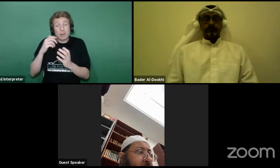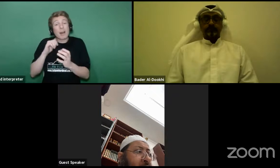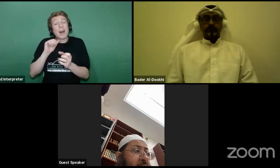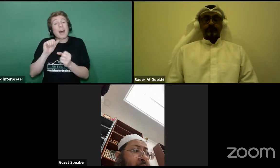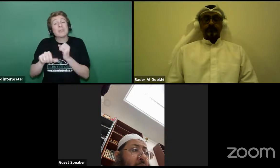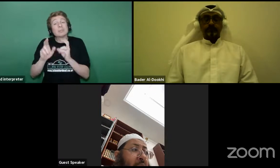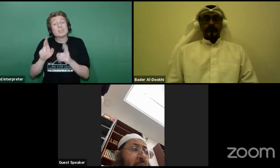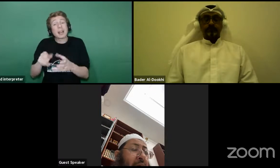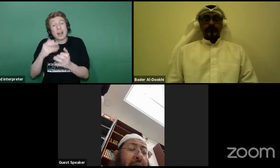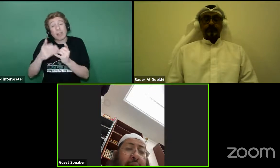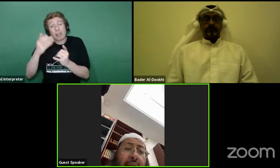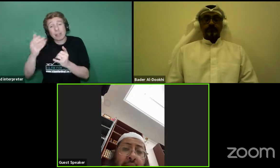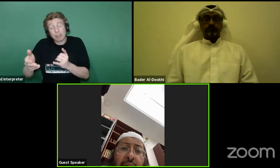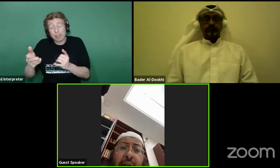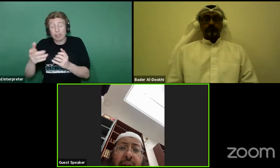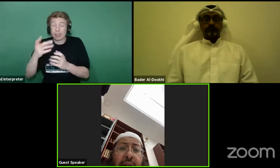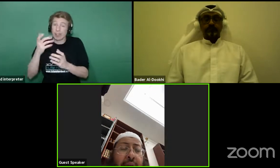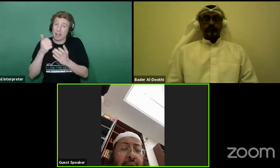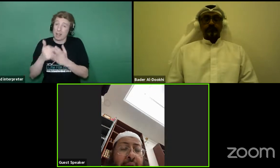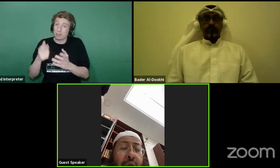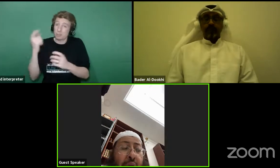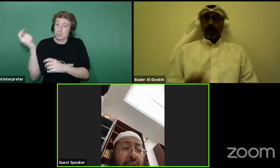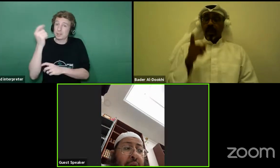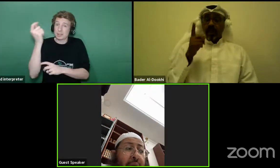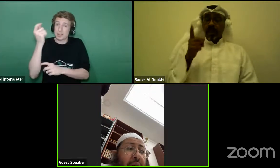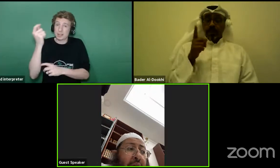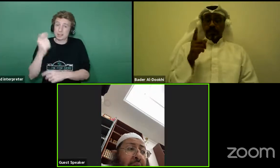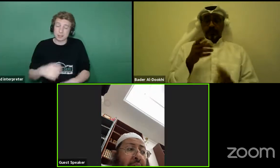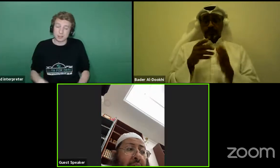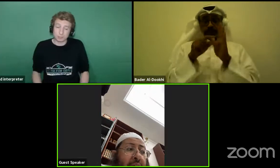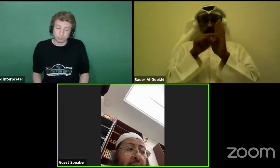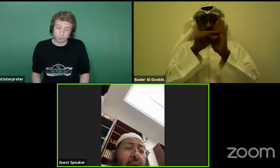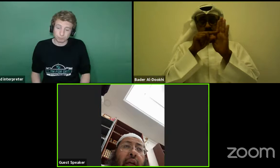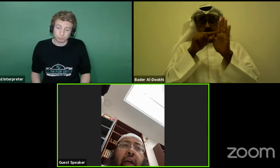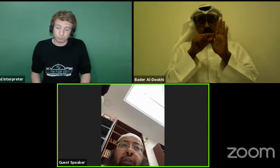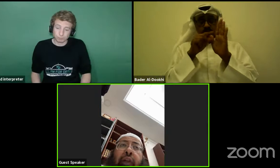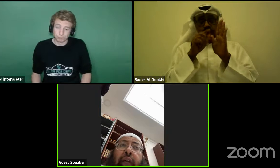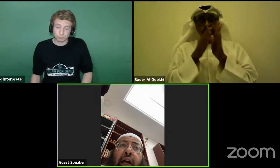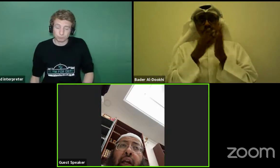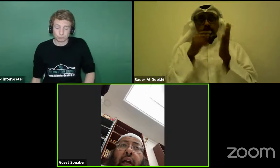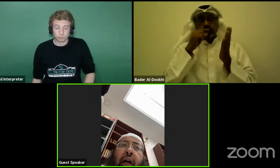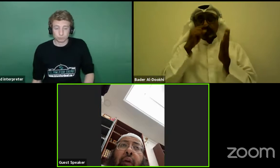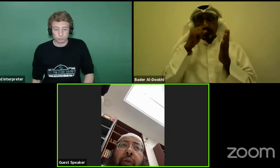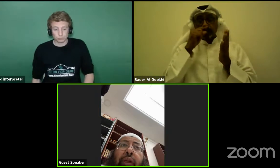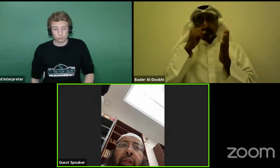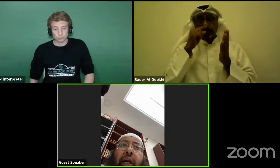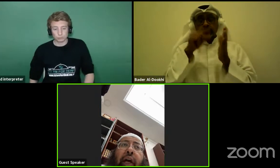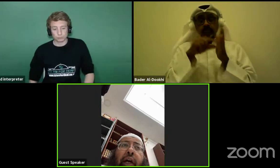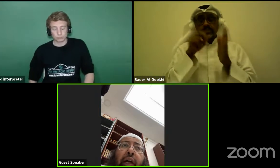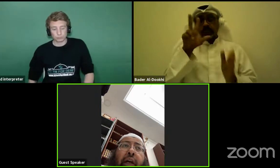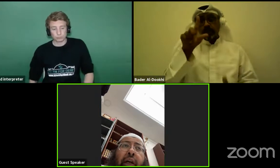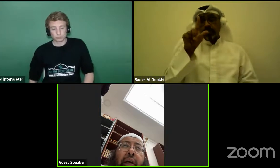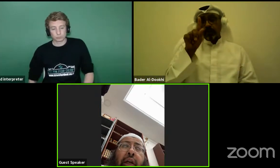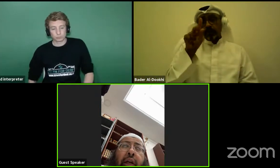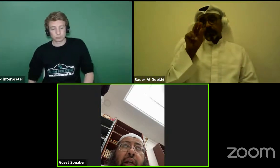شيخنا. هذه الآية من سورة البقرة افتتحها الله